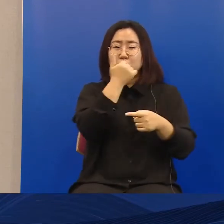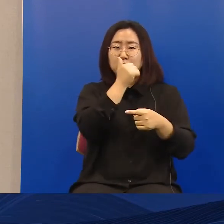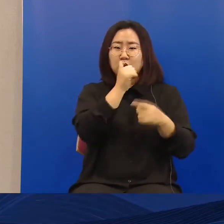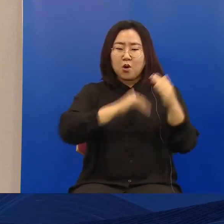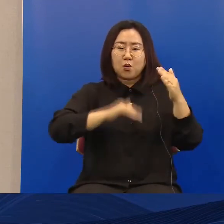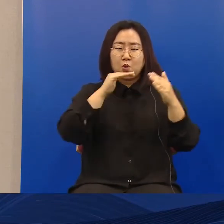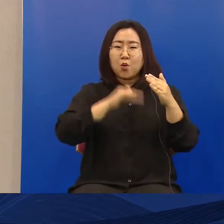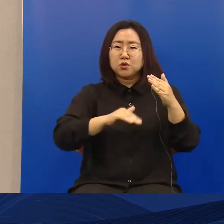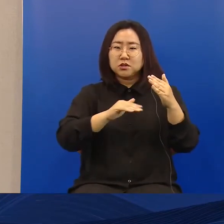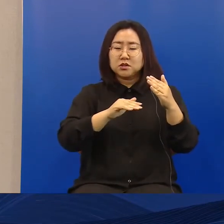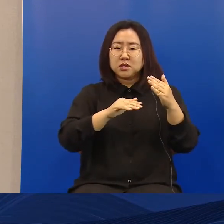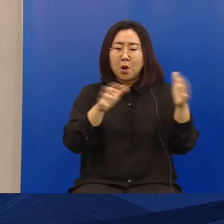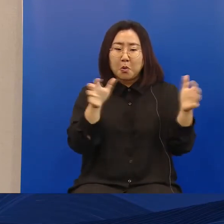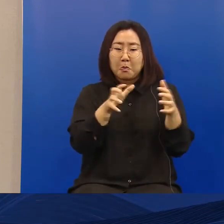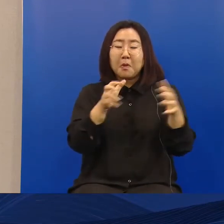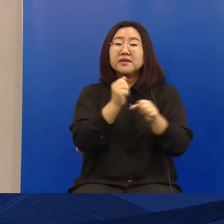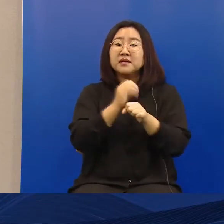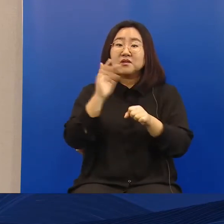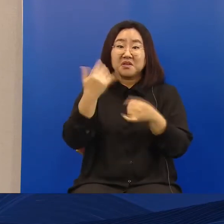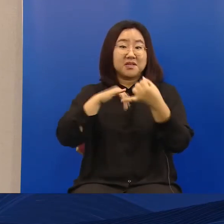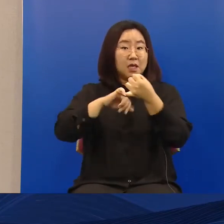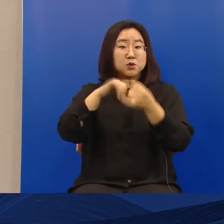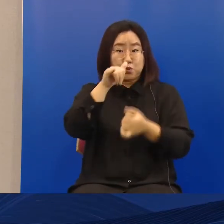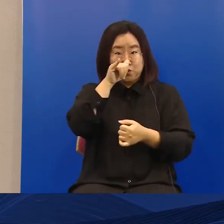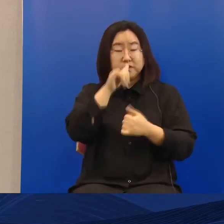위한 공적 통역을 구성하게 되죠.